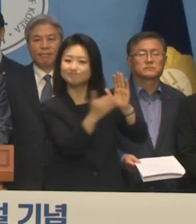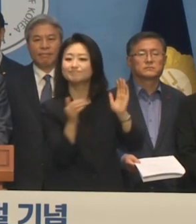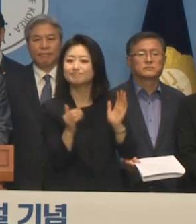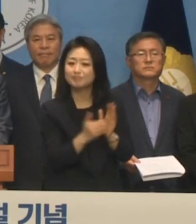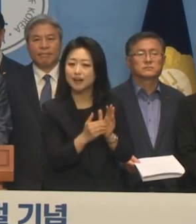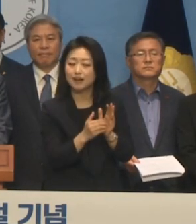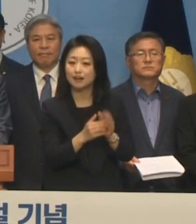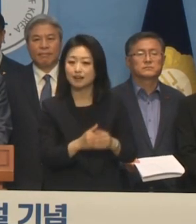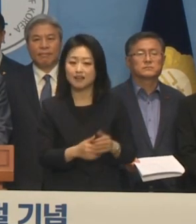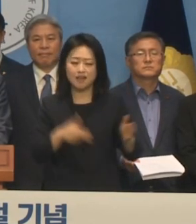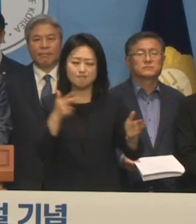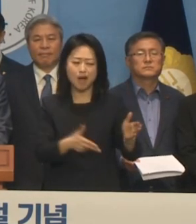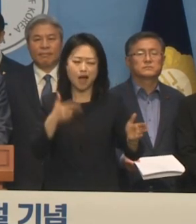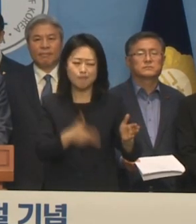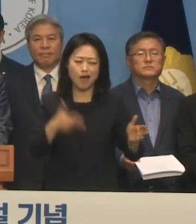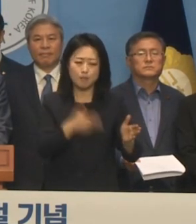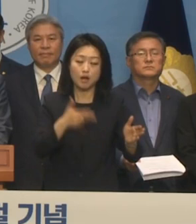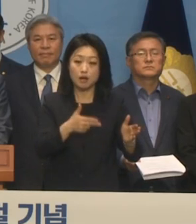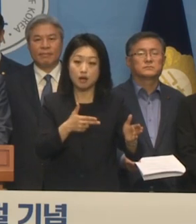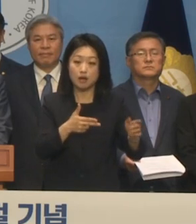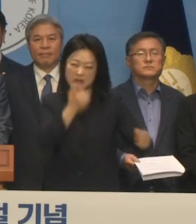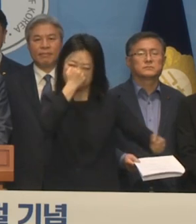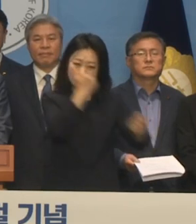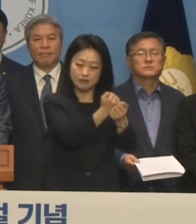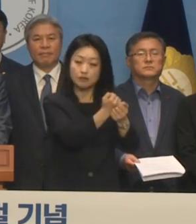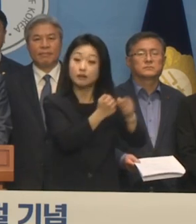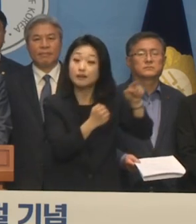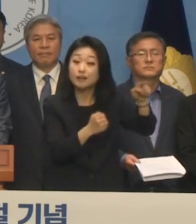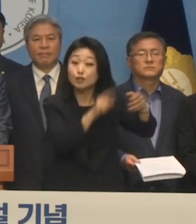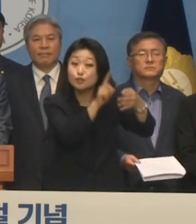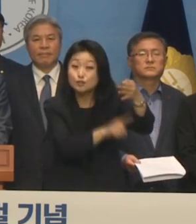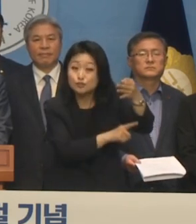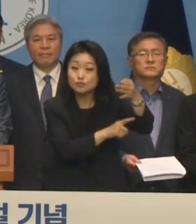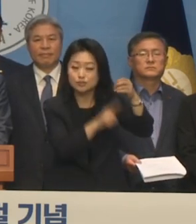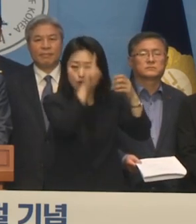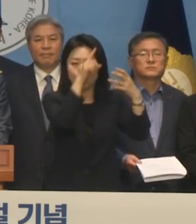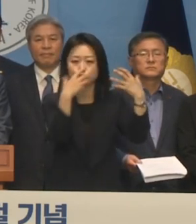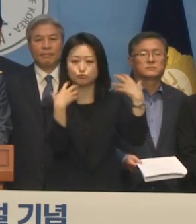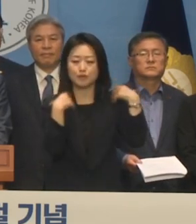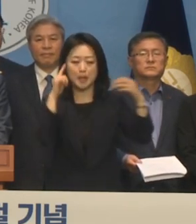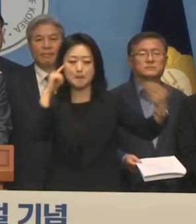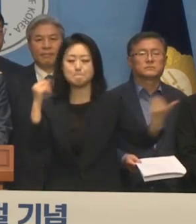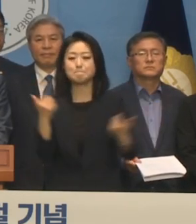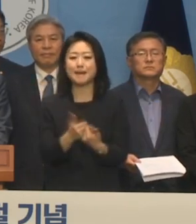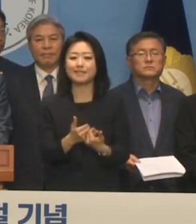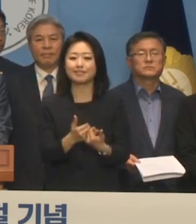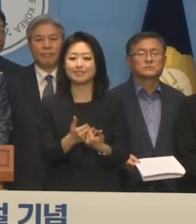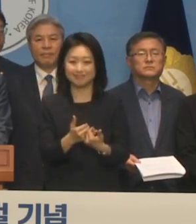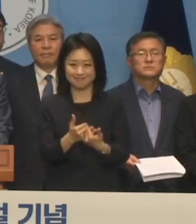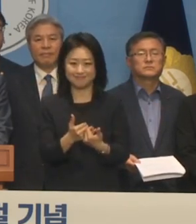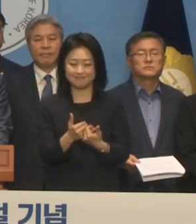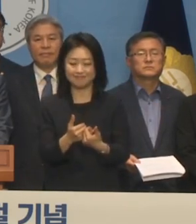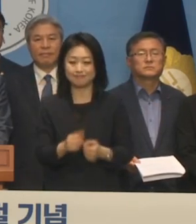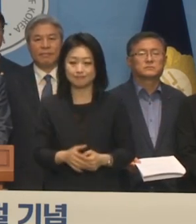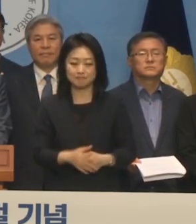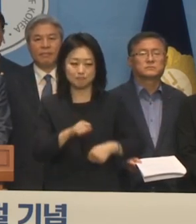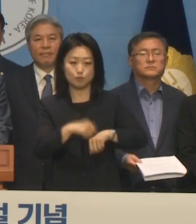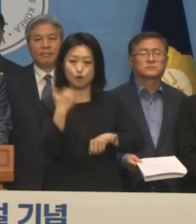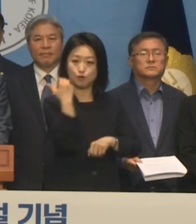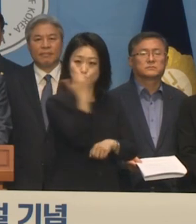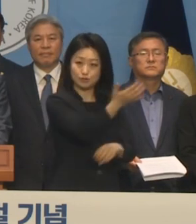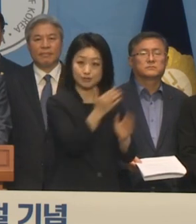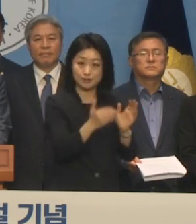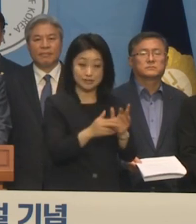브레이크 고장난 폭주 기관차 같이 밀어붙이던 윤석열 정부의 반노동 정책 기조 역시 대대적인